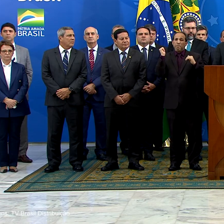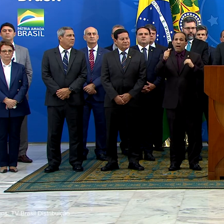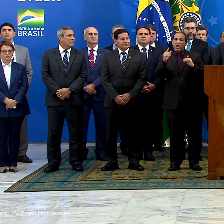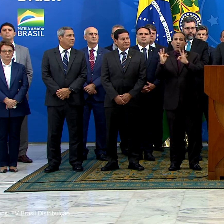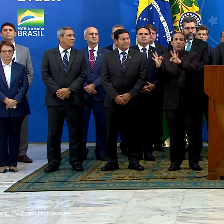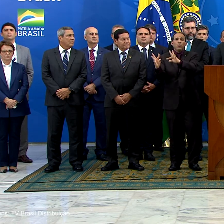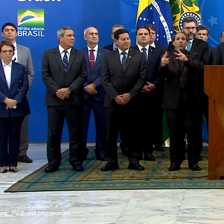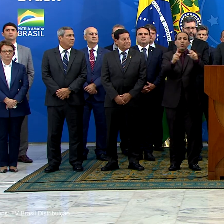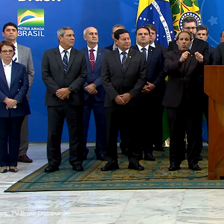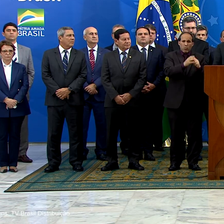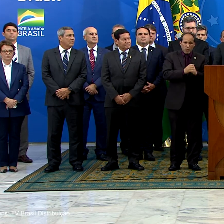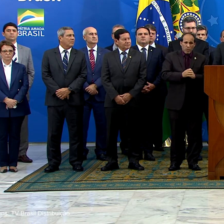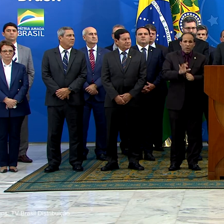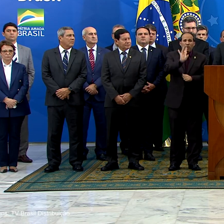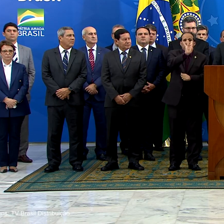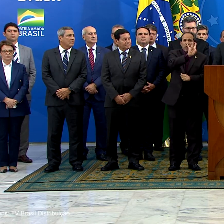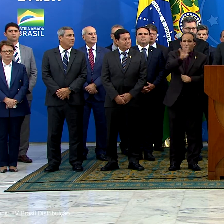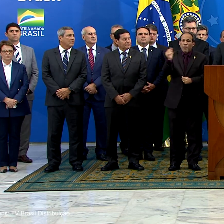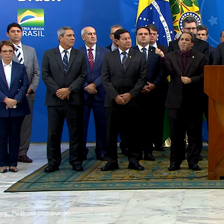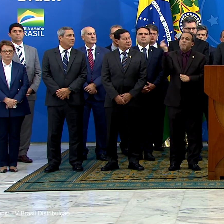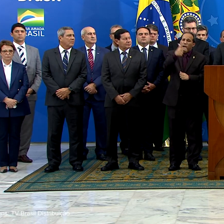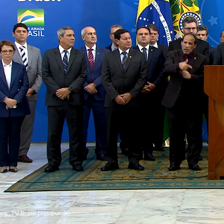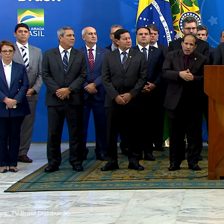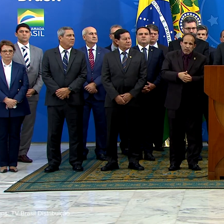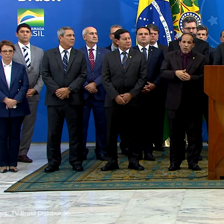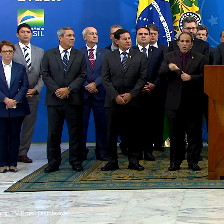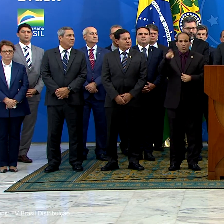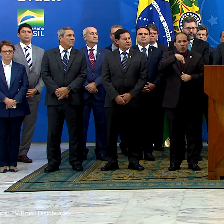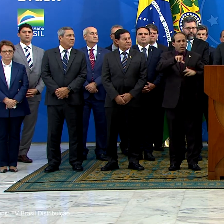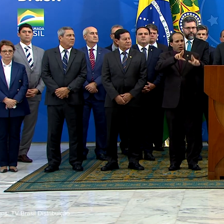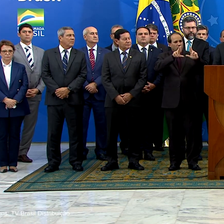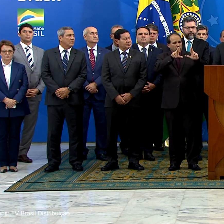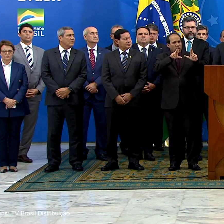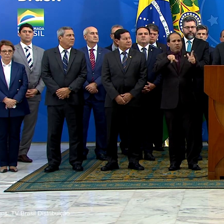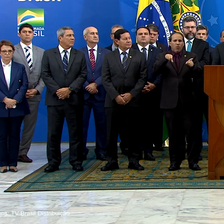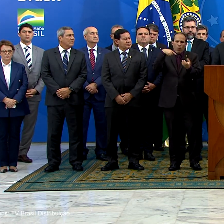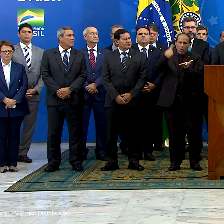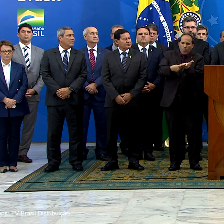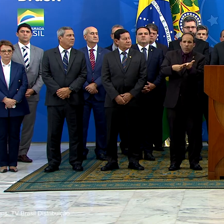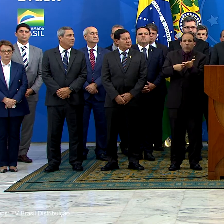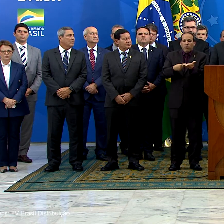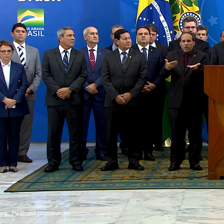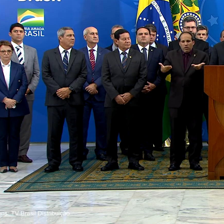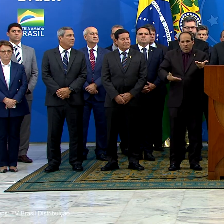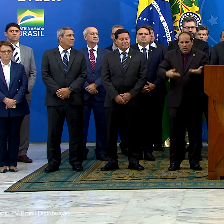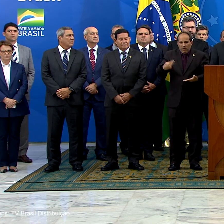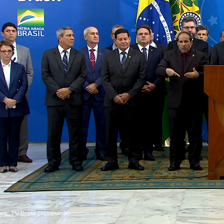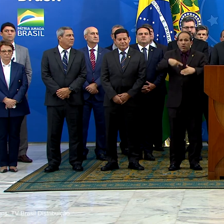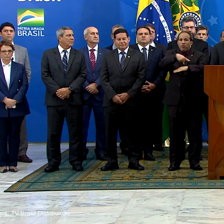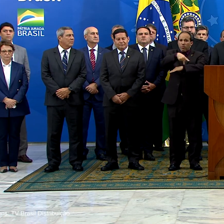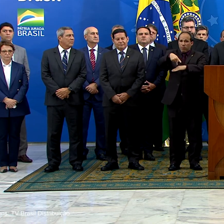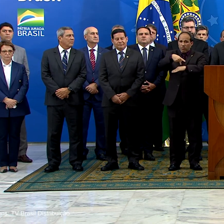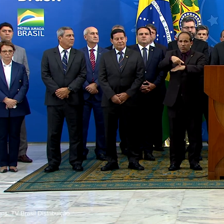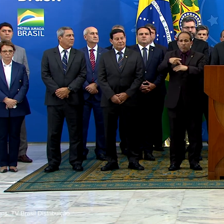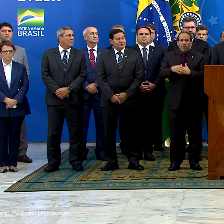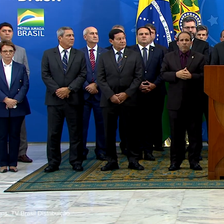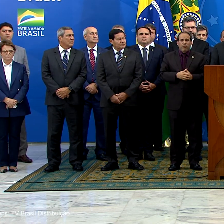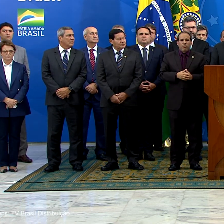e esse é o nosso compromisso esse é o nosso dever de servir a pátria a